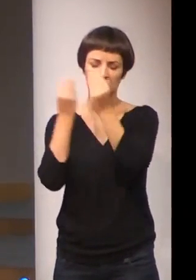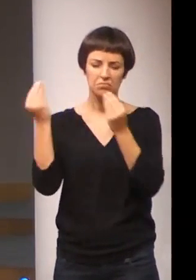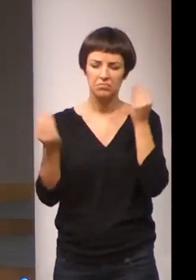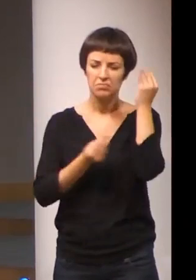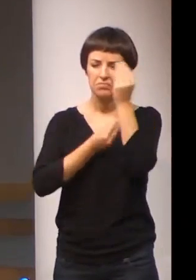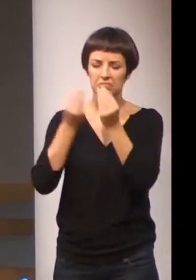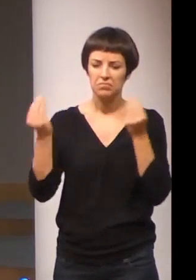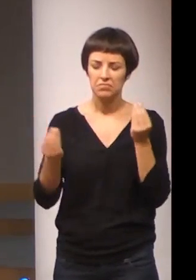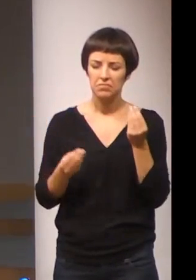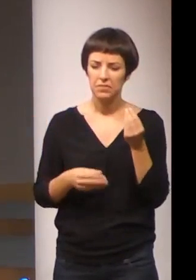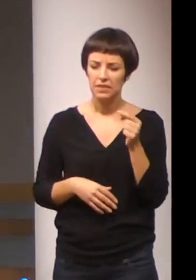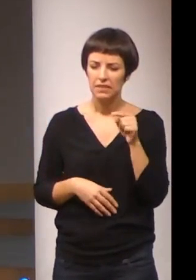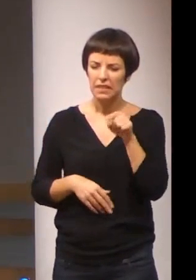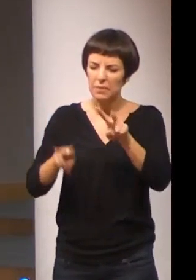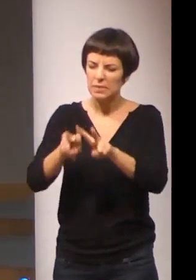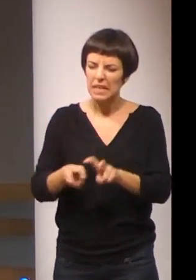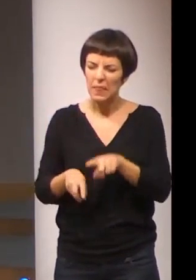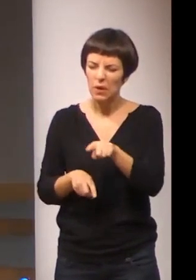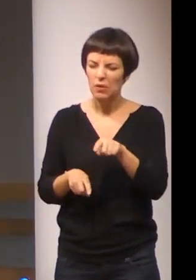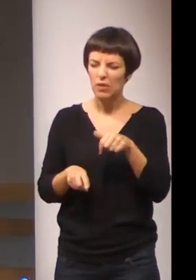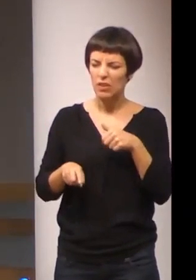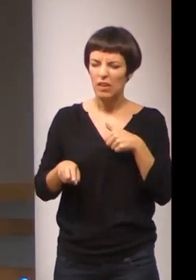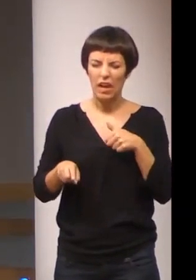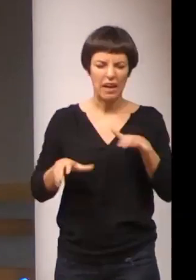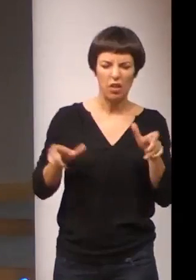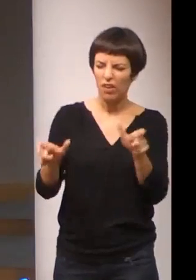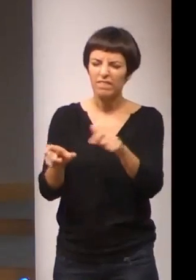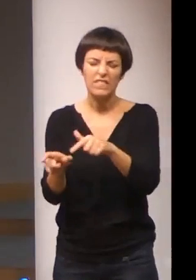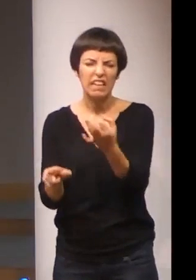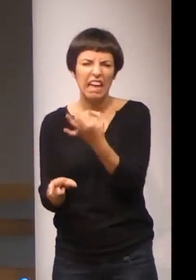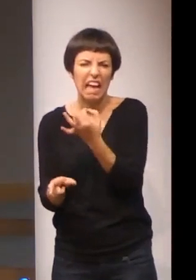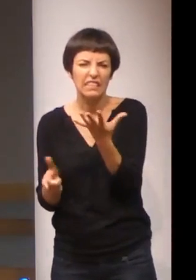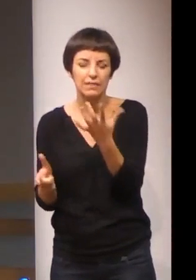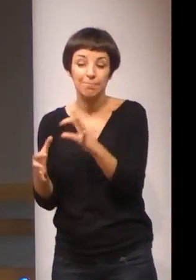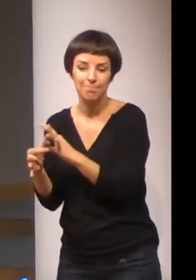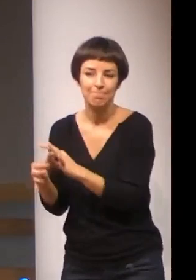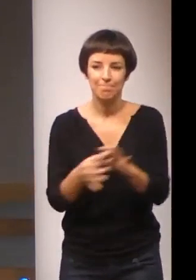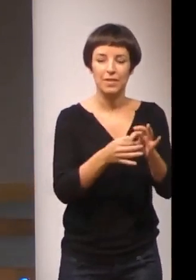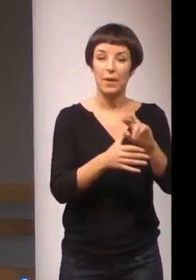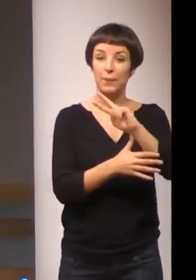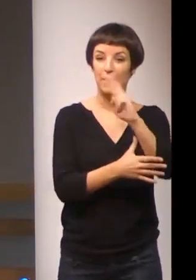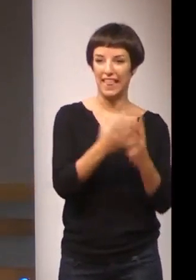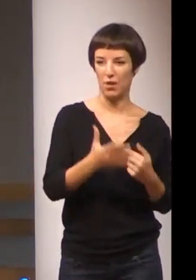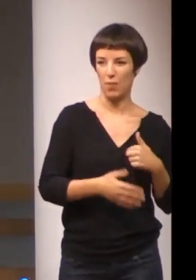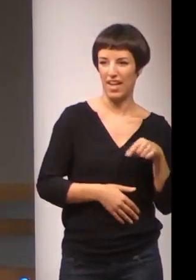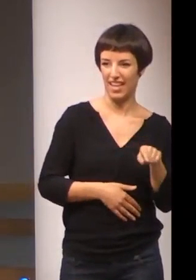ese tipo de investigación en un modelo, en lo que sería el modelo bilingüe